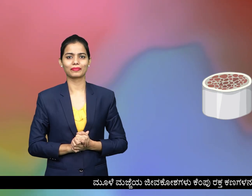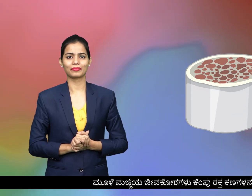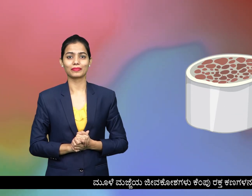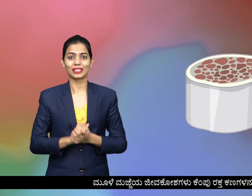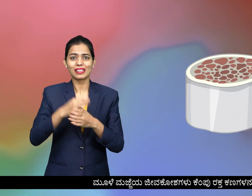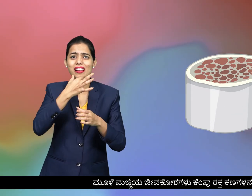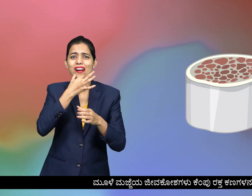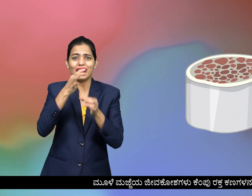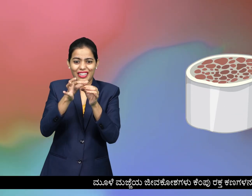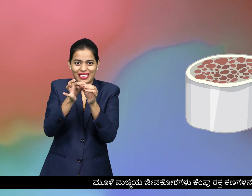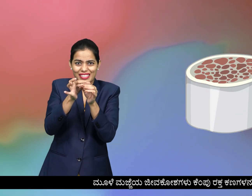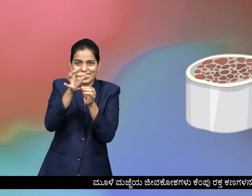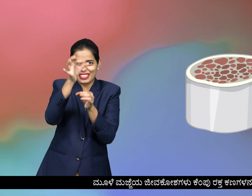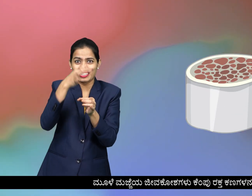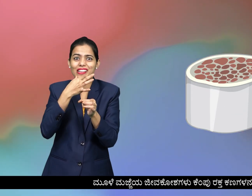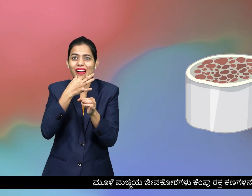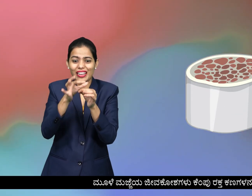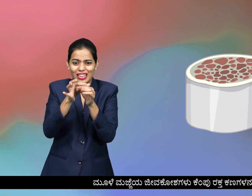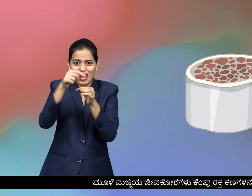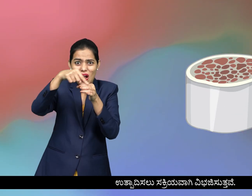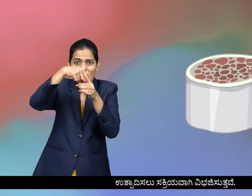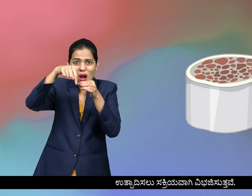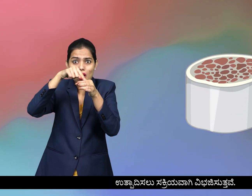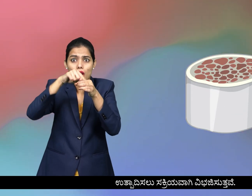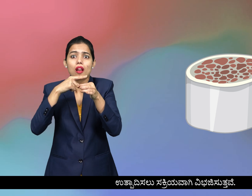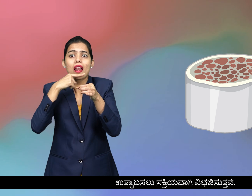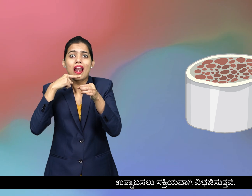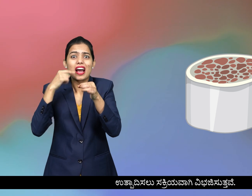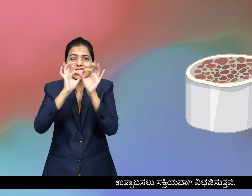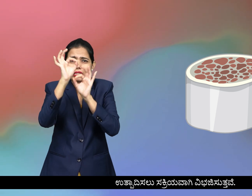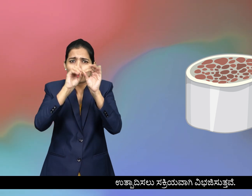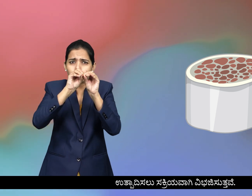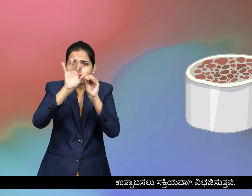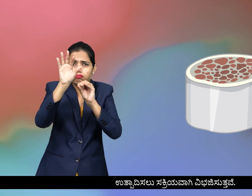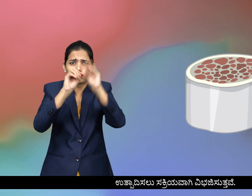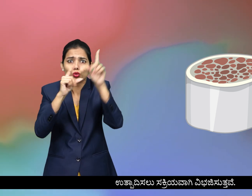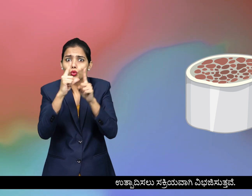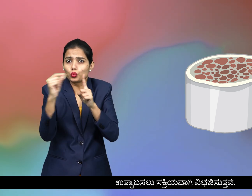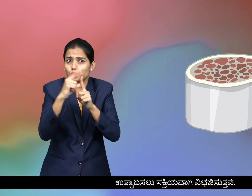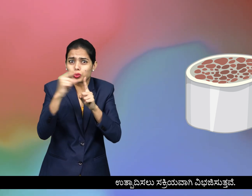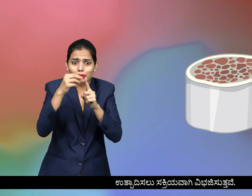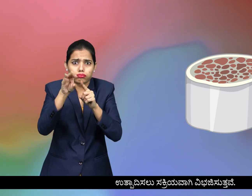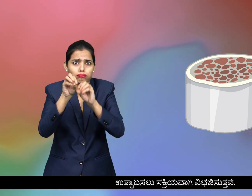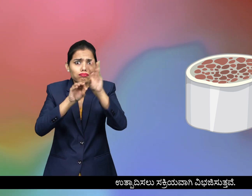ಮೂಳೆ ಮಜ್ಜೆಯ ಜೀವಕೋಶಗಳು ಕೆಂಪು ರಕ್ತ ಕಣಗಳನ್ನು ಉತ್ಪಾದಿಸಲು ಸಕ್ರಿಯವಾಗಿ ವಿಭಜಿಸುತ್ತವೆ.